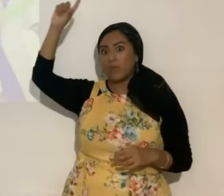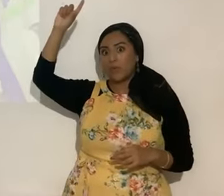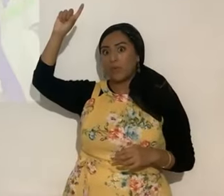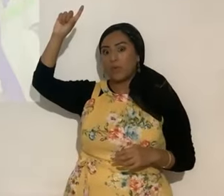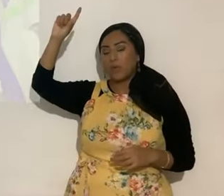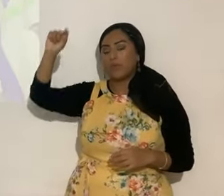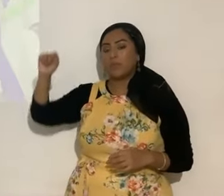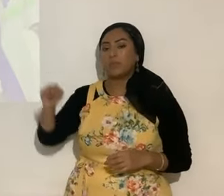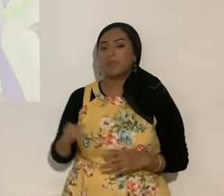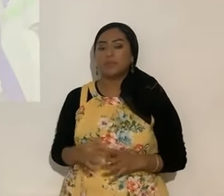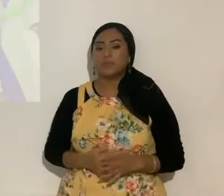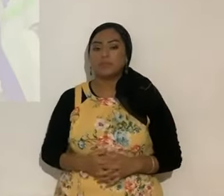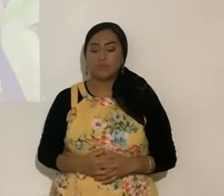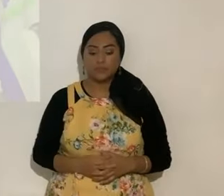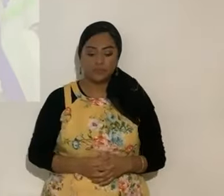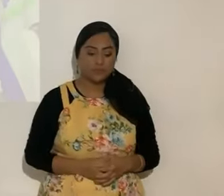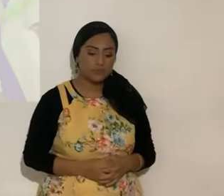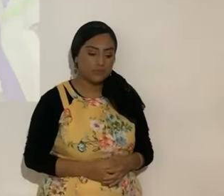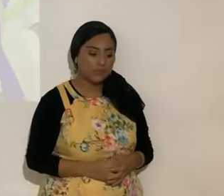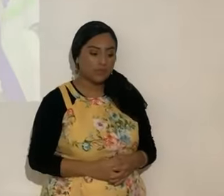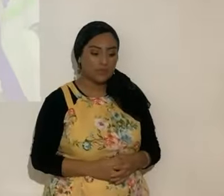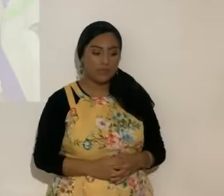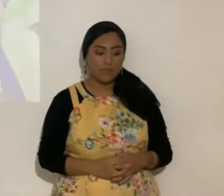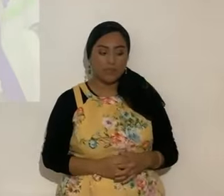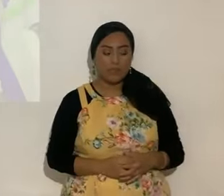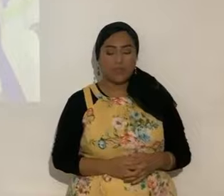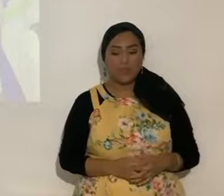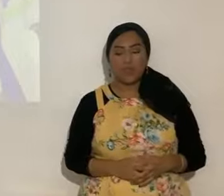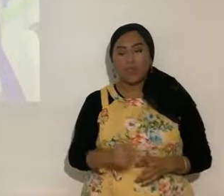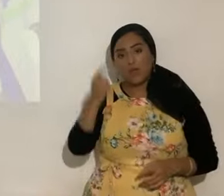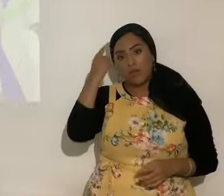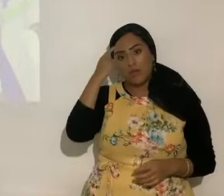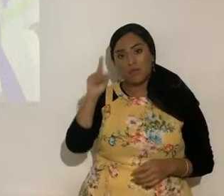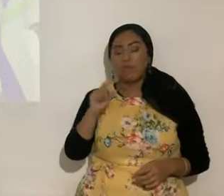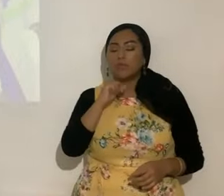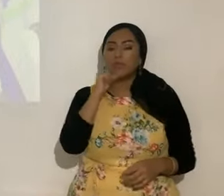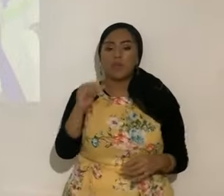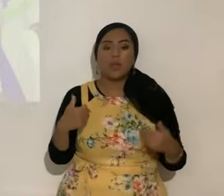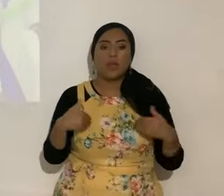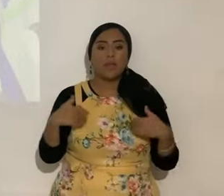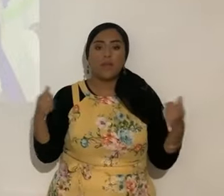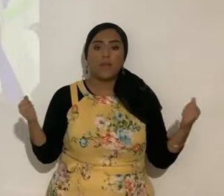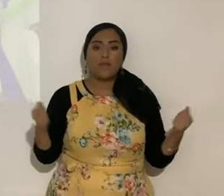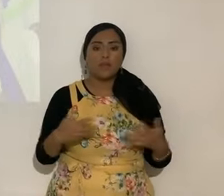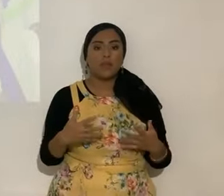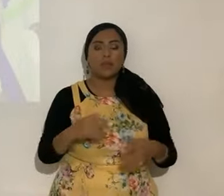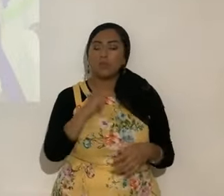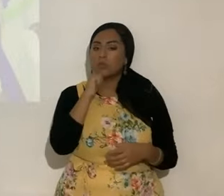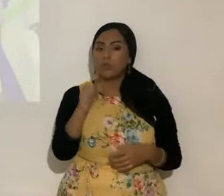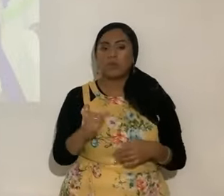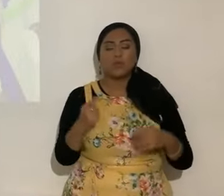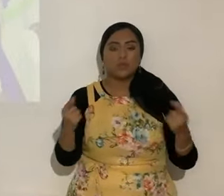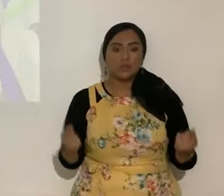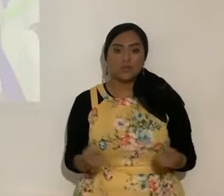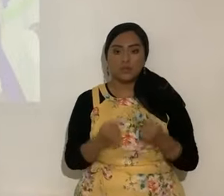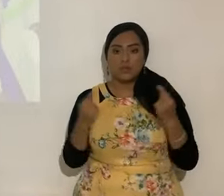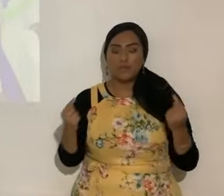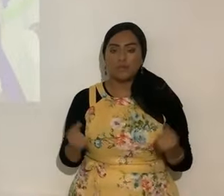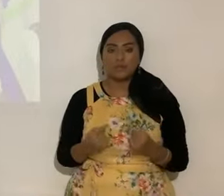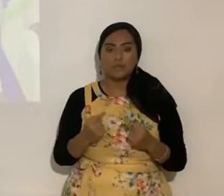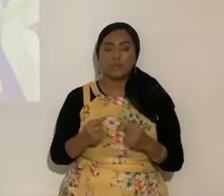si está luna llena y demás. Entonces, para no tener miedo, no peques, no pequemos,